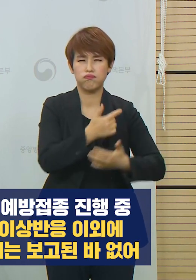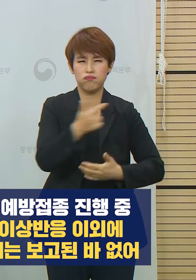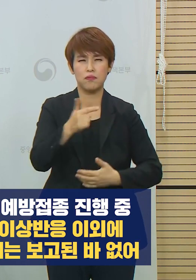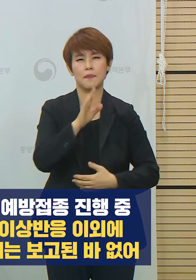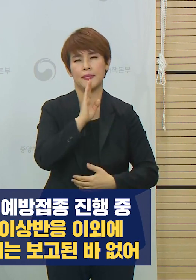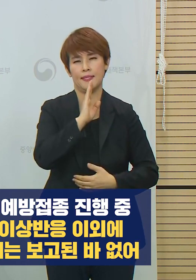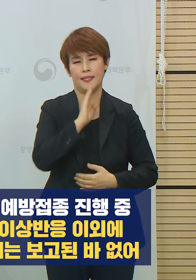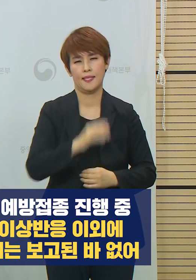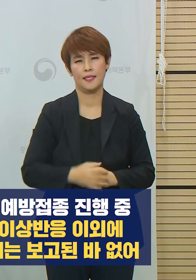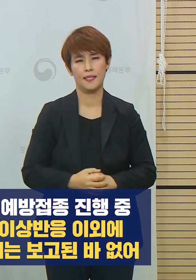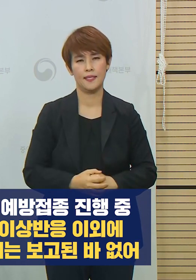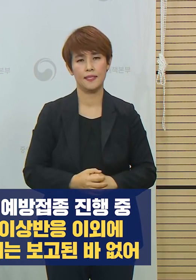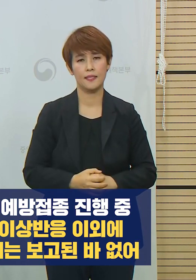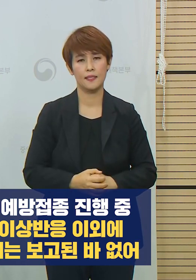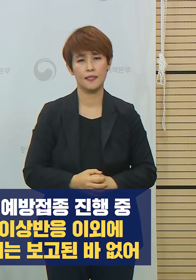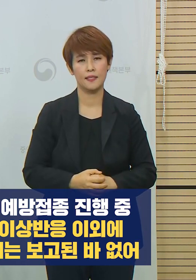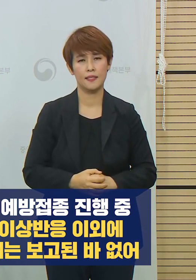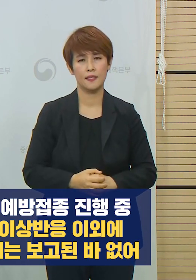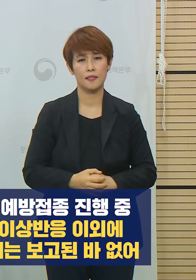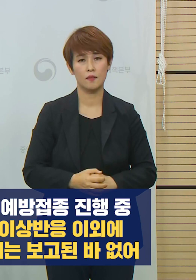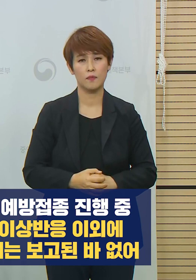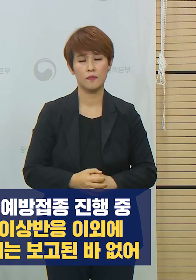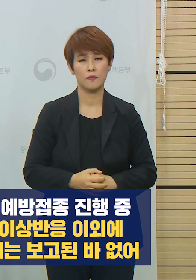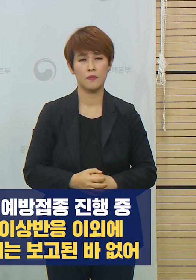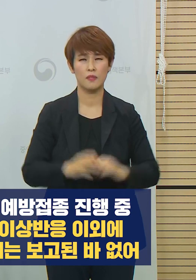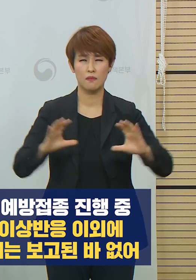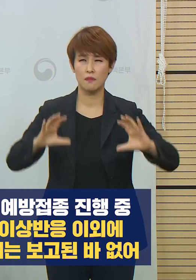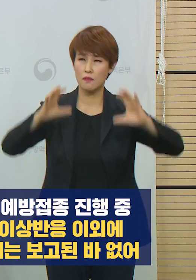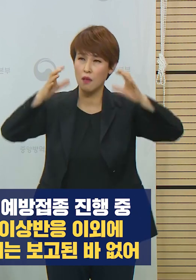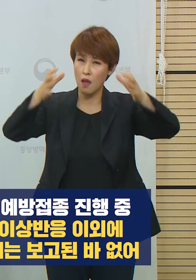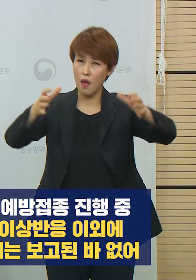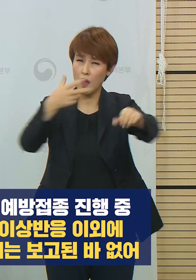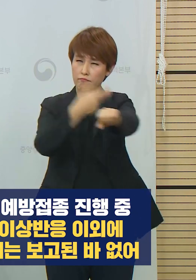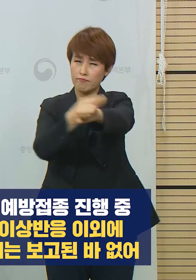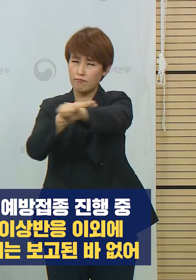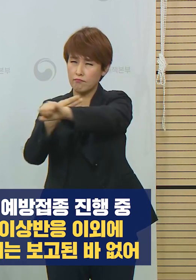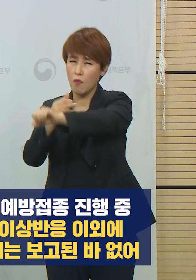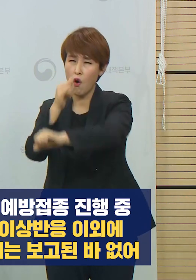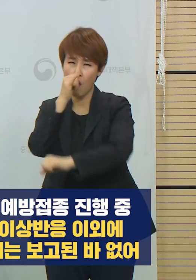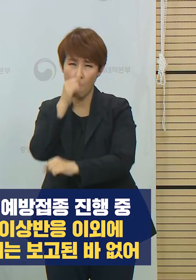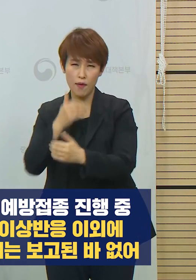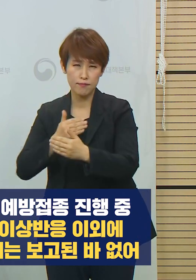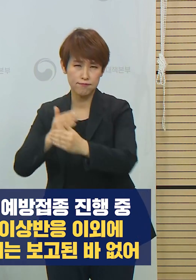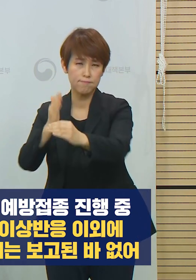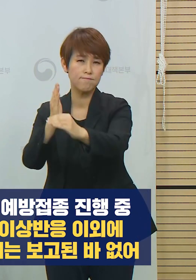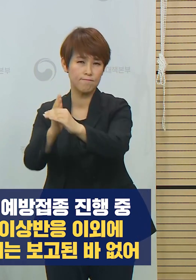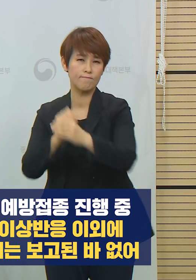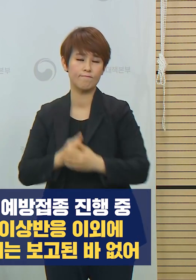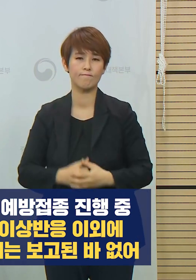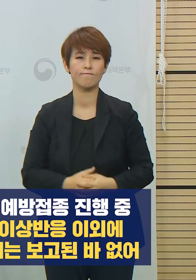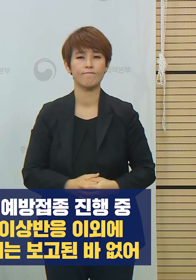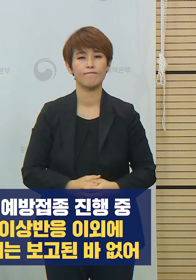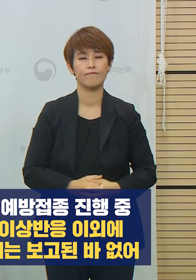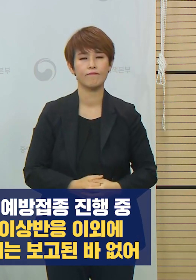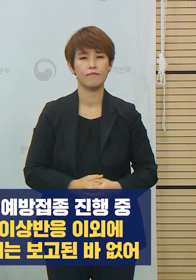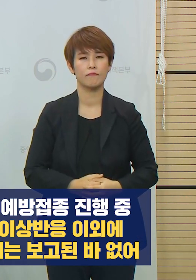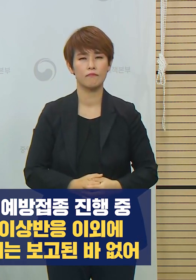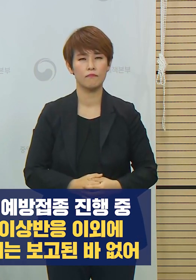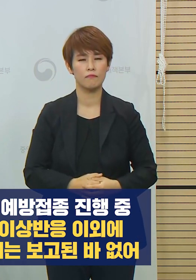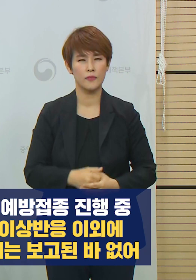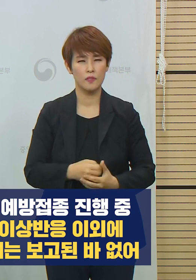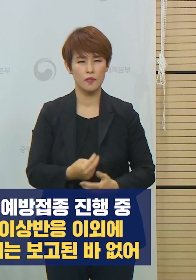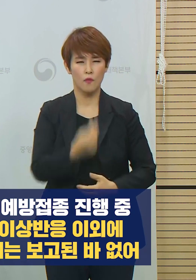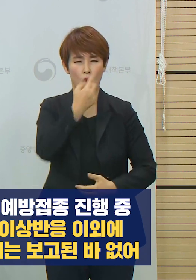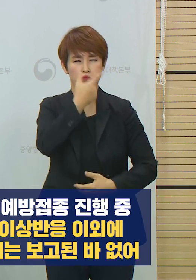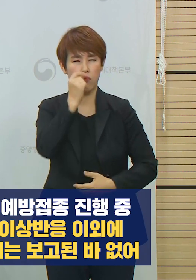거라고는 생각합니다. 하지만 말씀드린 대로 현재까지 전 세계적으로 예방접종이 진행 중에 있고, 이런